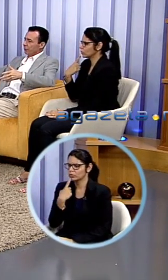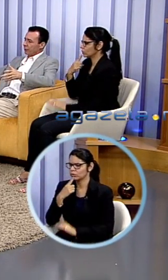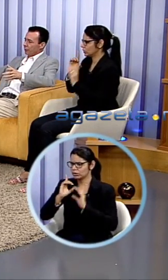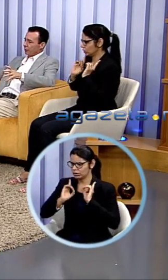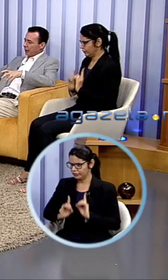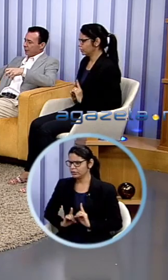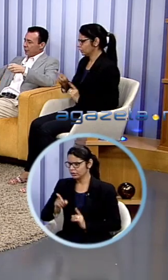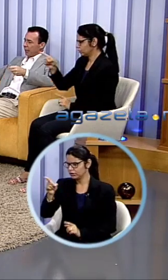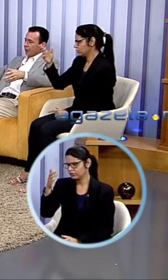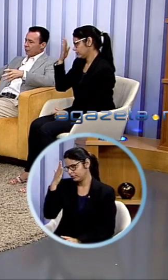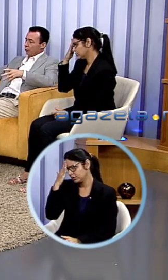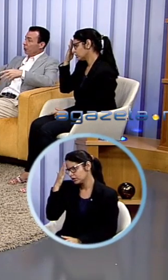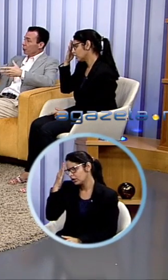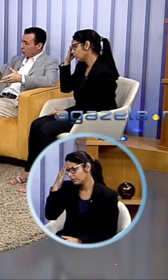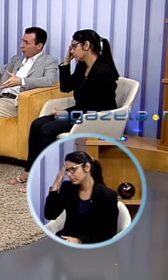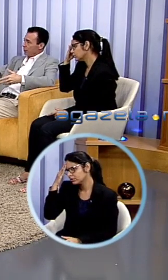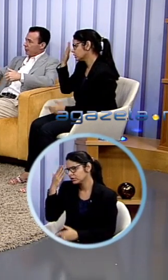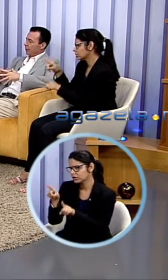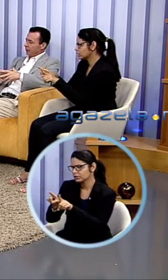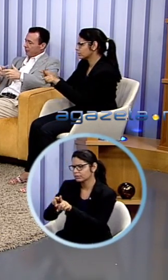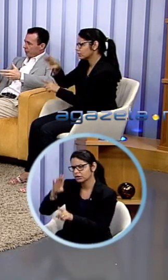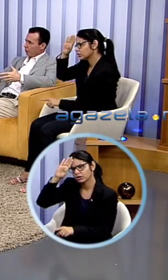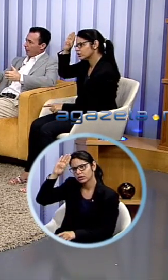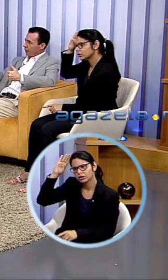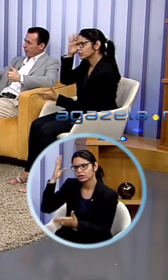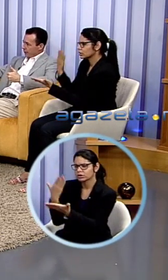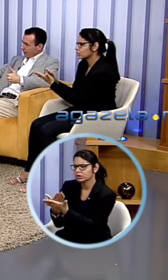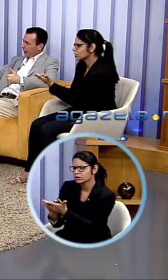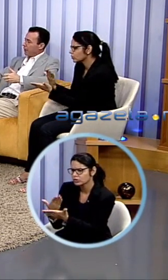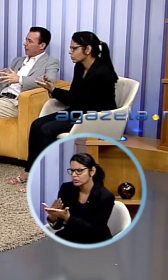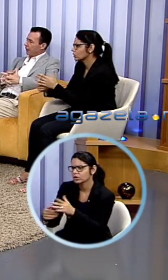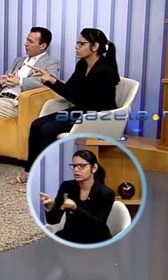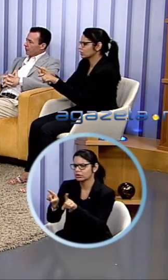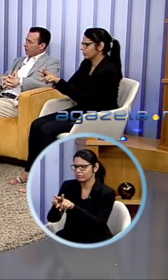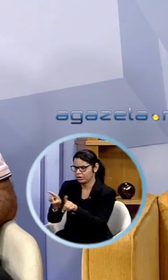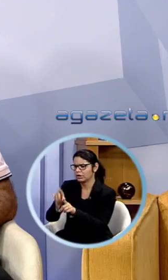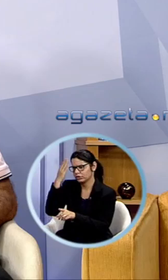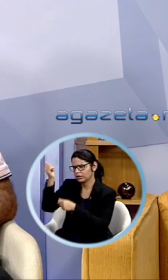auditiva se vocês têm esses dados e número de estudantes que precisam dessa